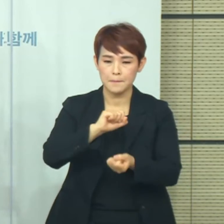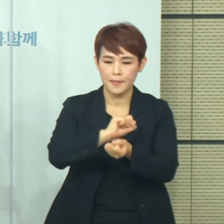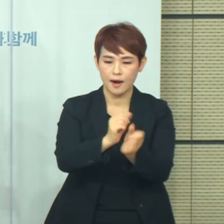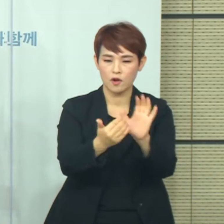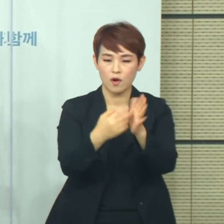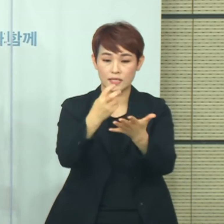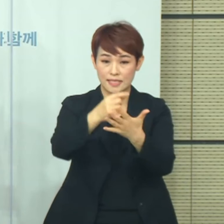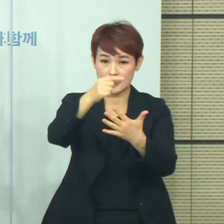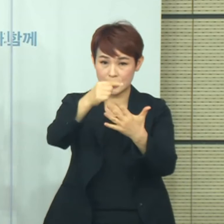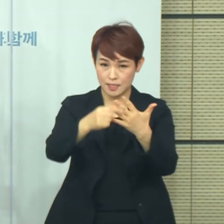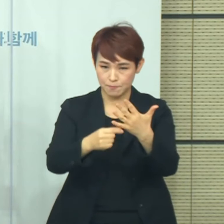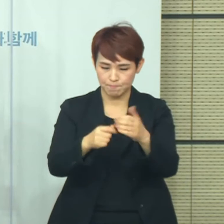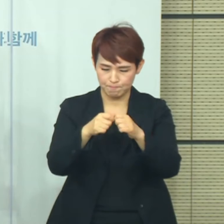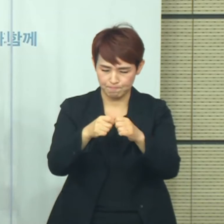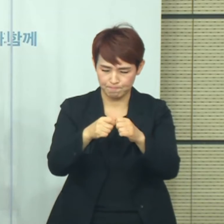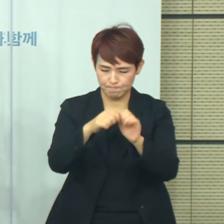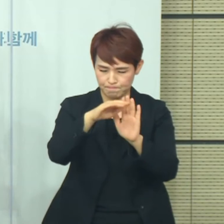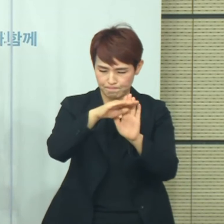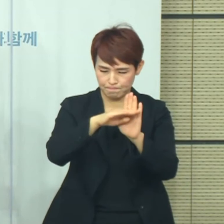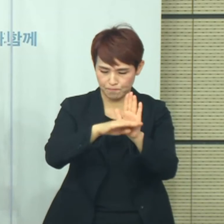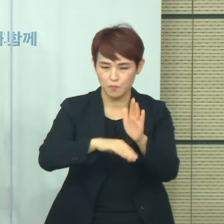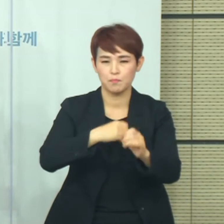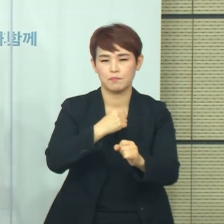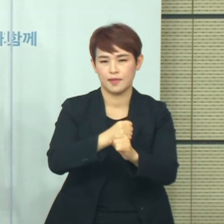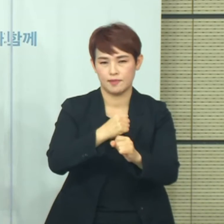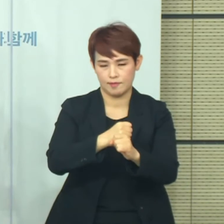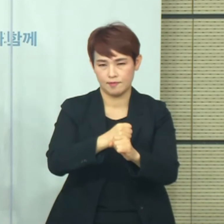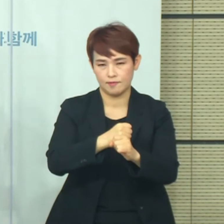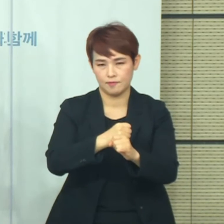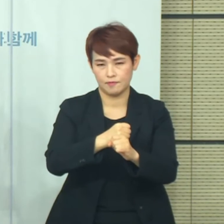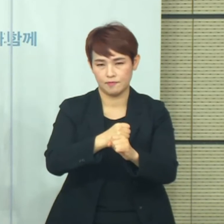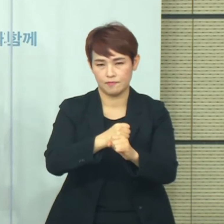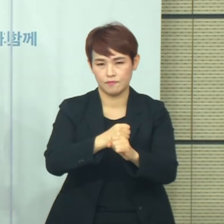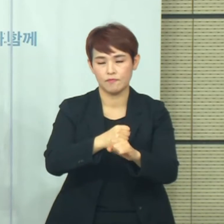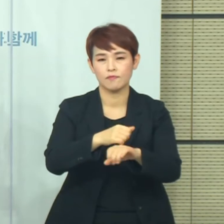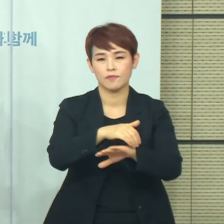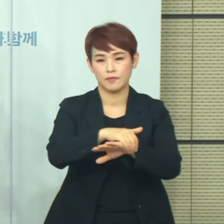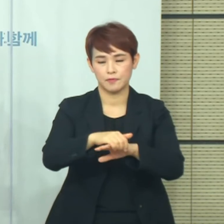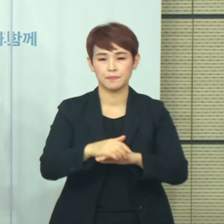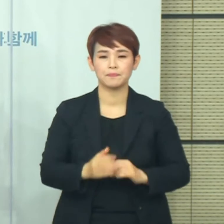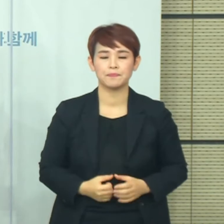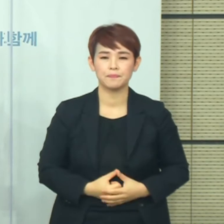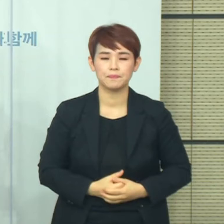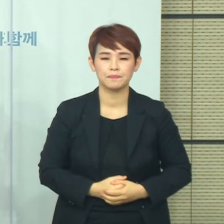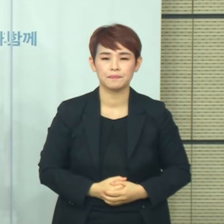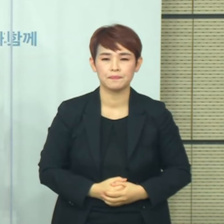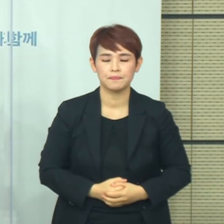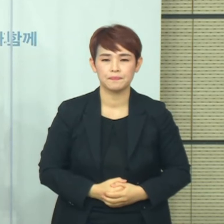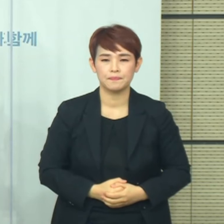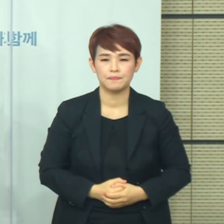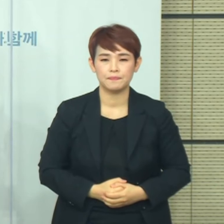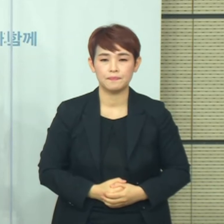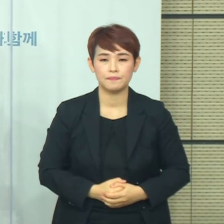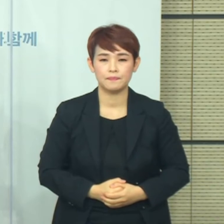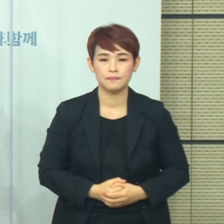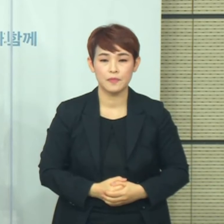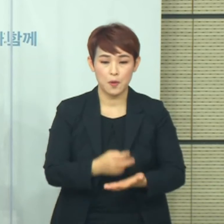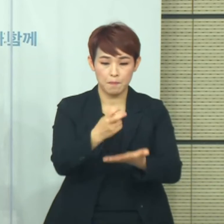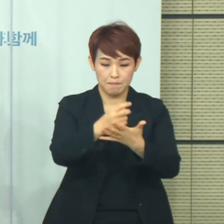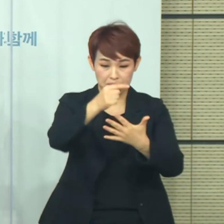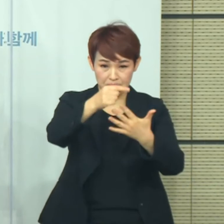지침들을 체계적으로 구성하여 종합적인 방역 수칙을 마련하였습니다. 이번